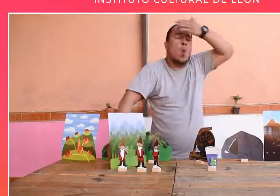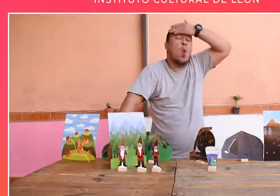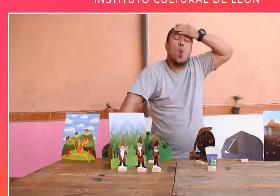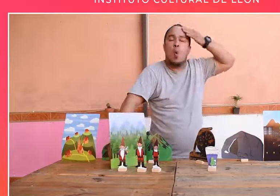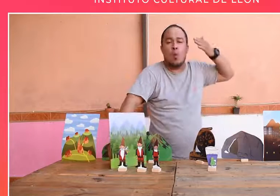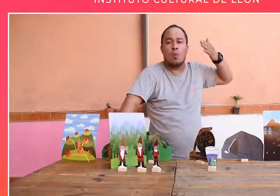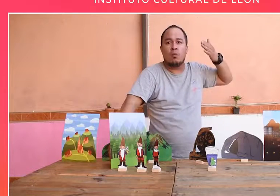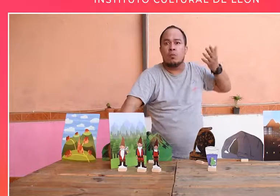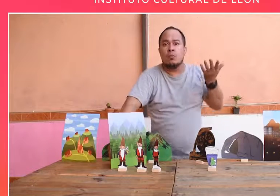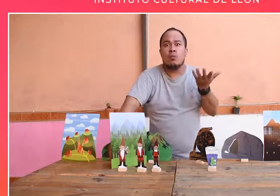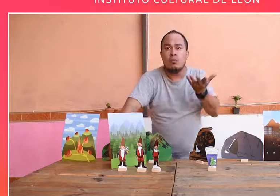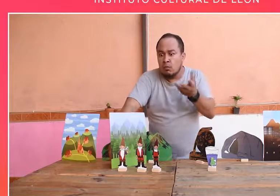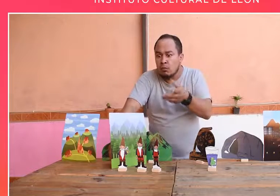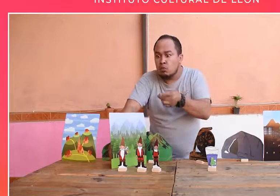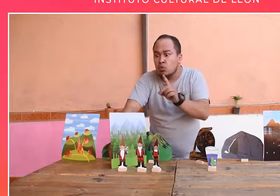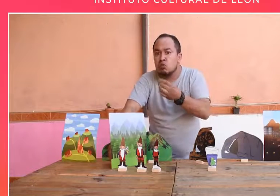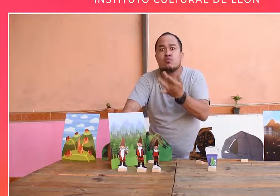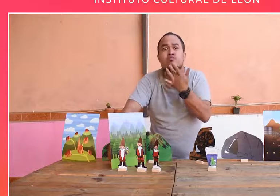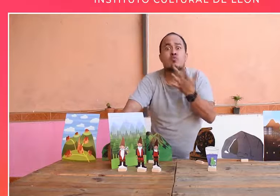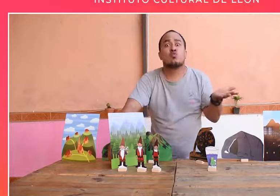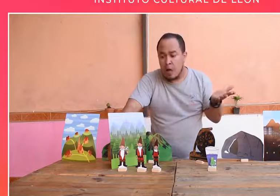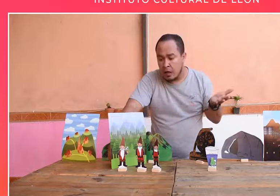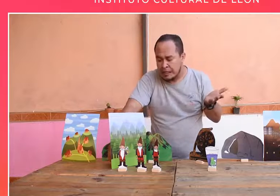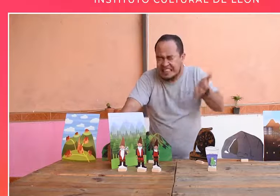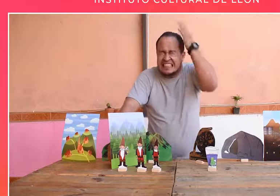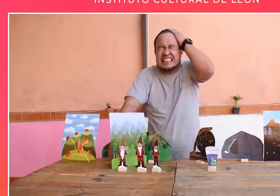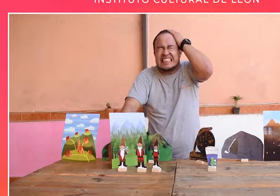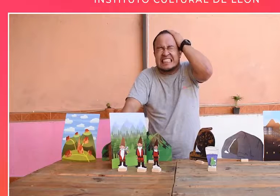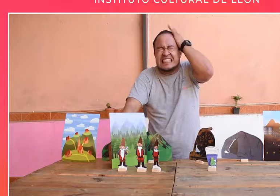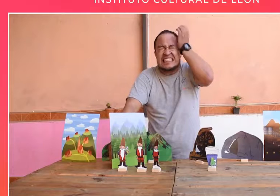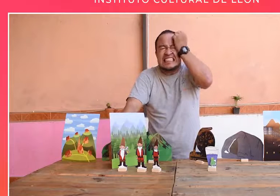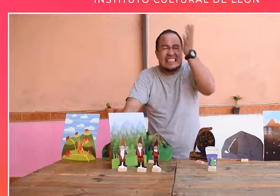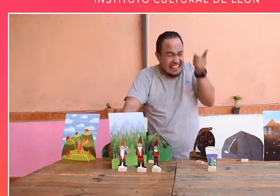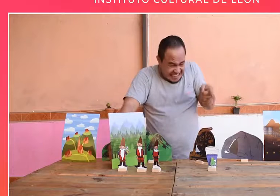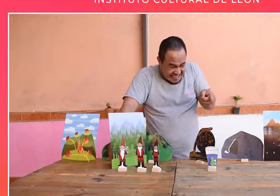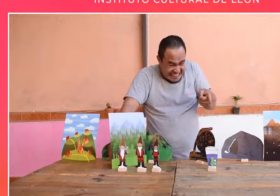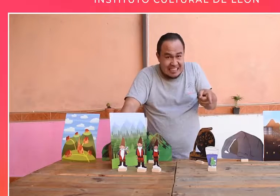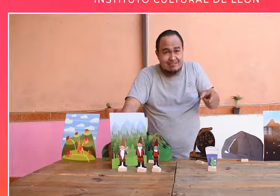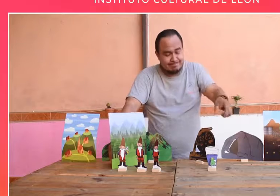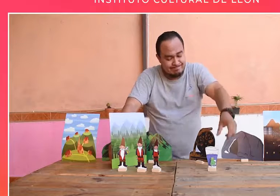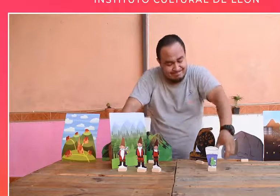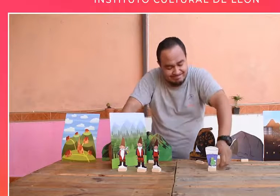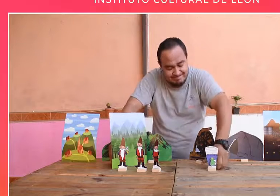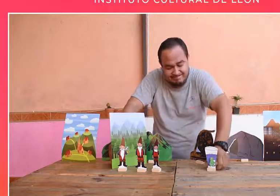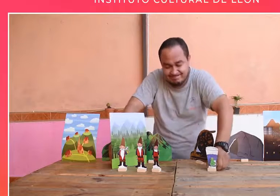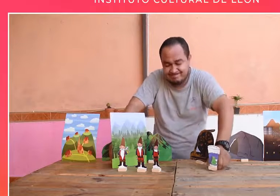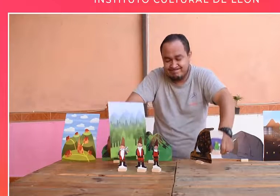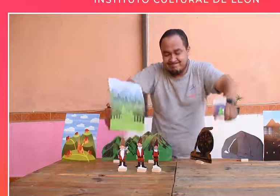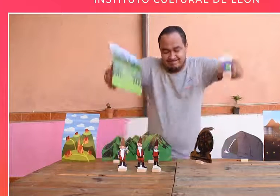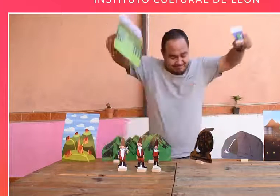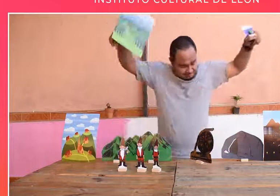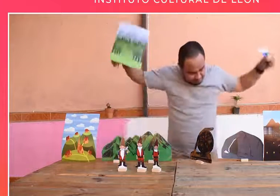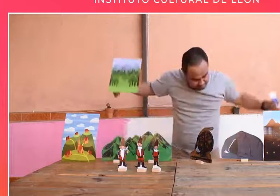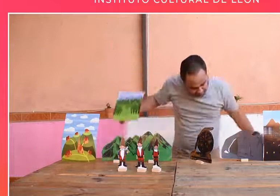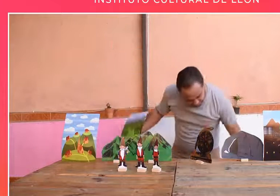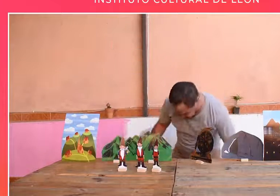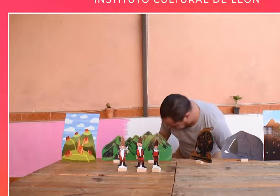Pero un día, dejaron al sapo y al vaso de agua dentro de la mina. Lo habían